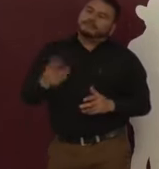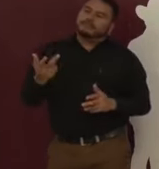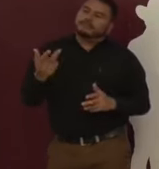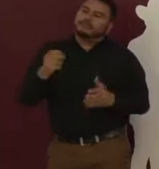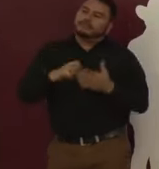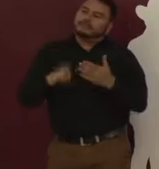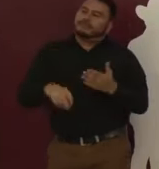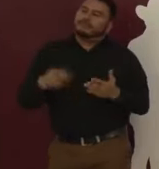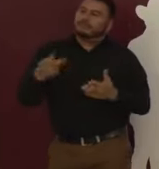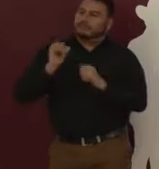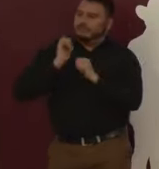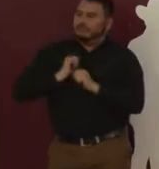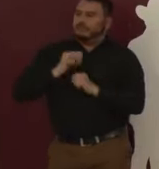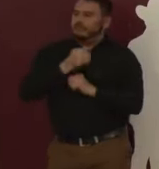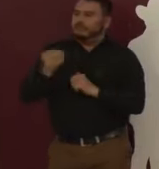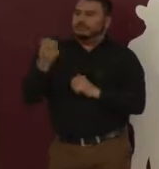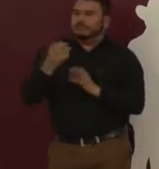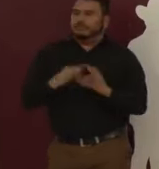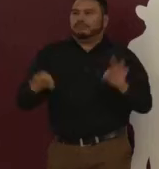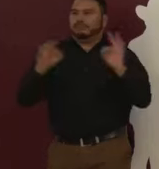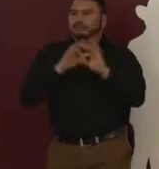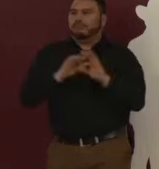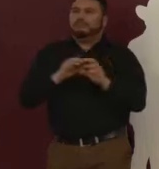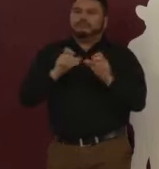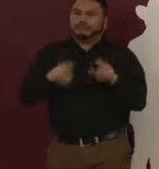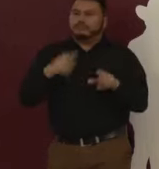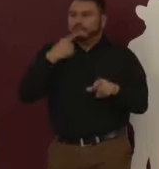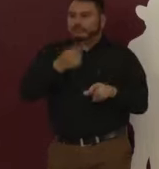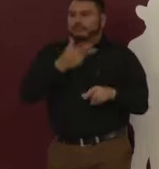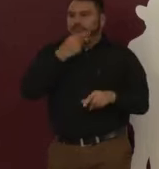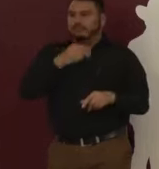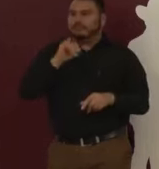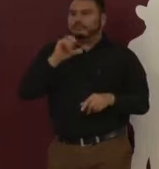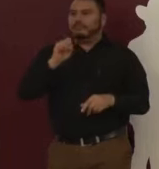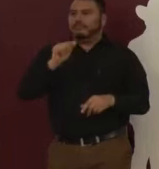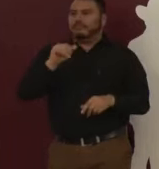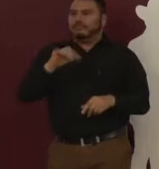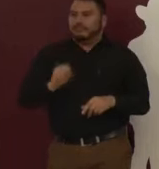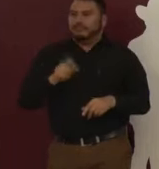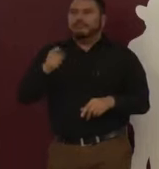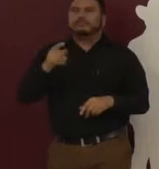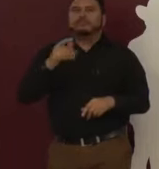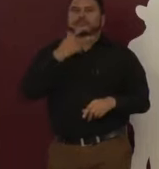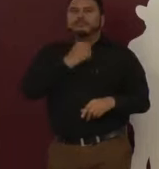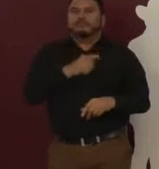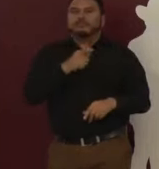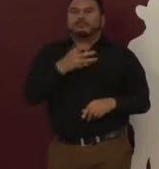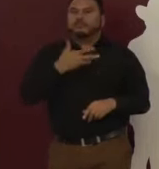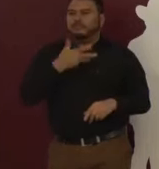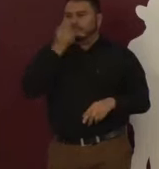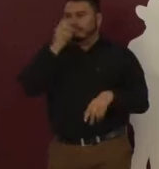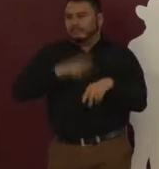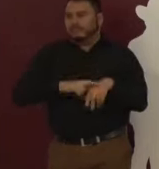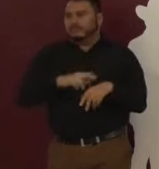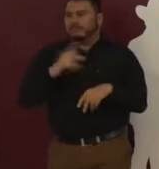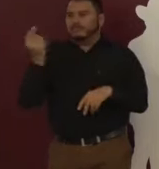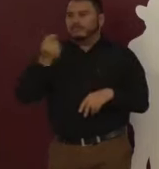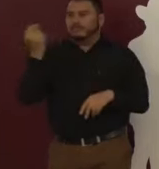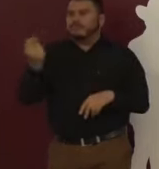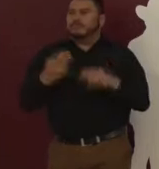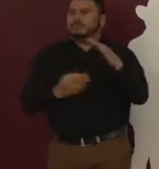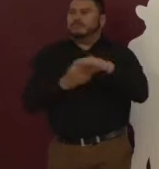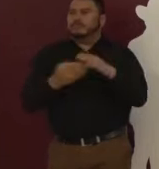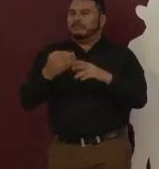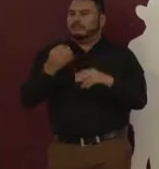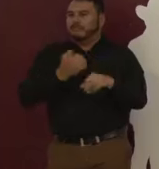uno, pues la coordinación es esencial. Qué bueno que lo dice Isaías, él se encuentra como secretario técnico de la Mesa